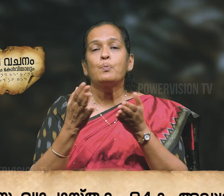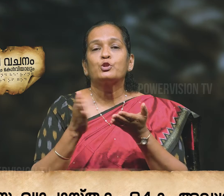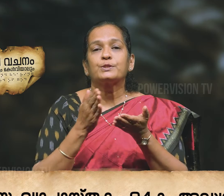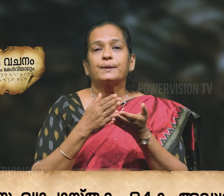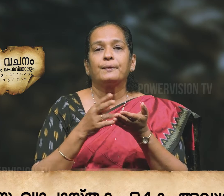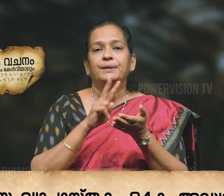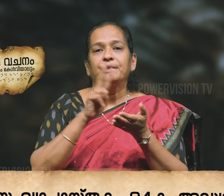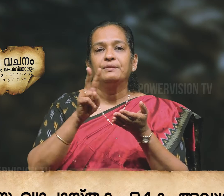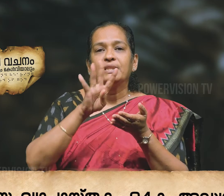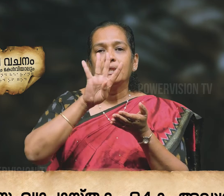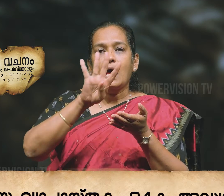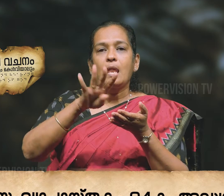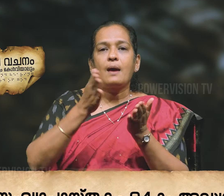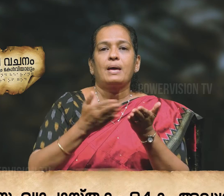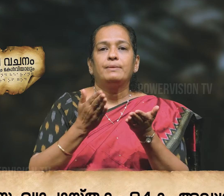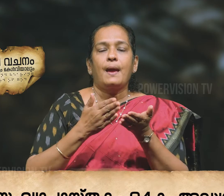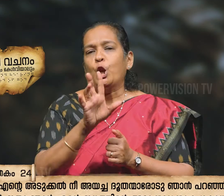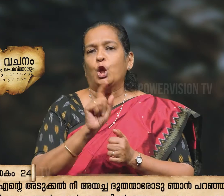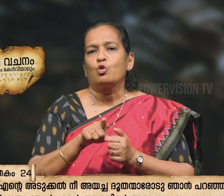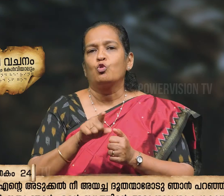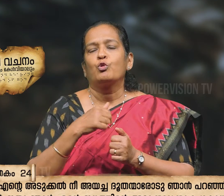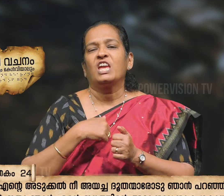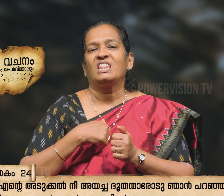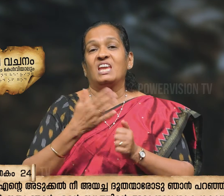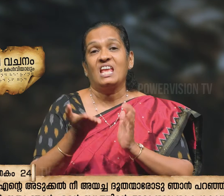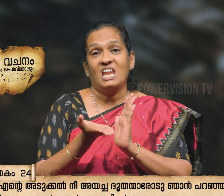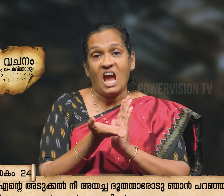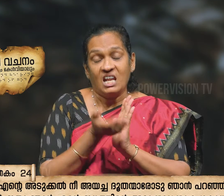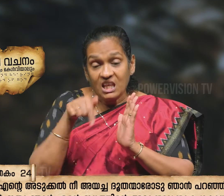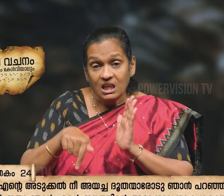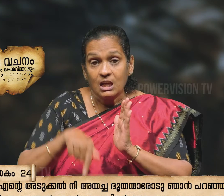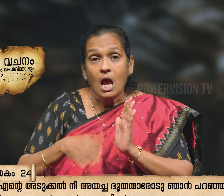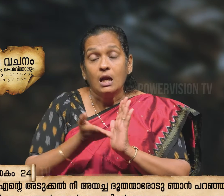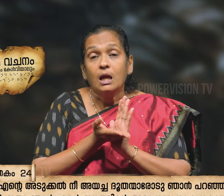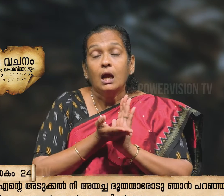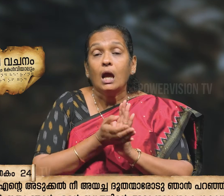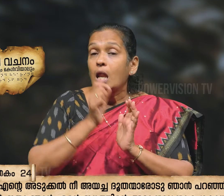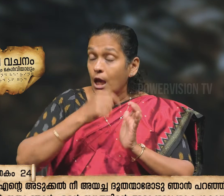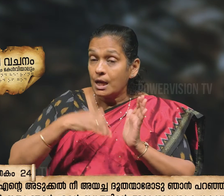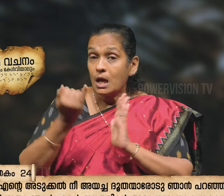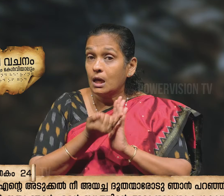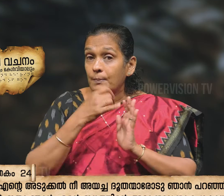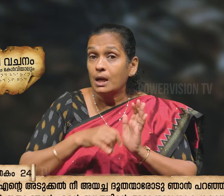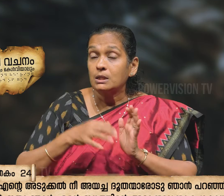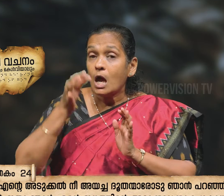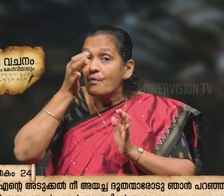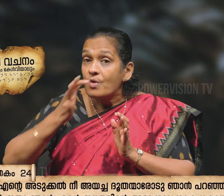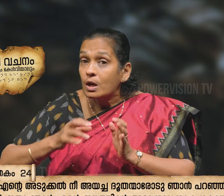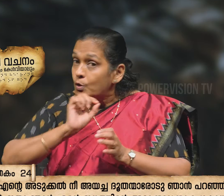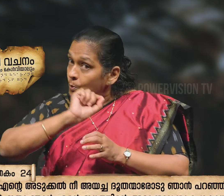സംഖ്യാപുസ്തകം 24 എന്ന് എന്റെ അടുക്കൽ നീ അയച്ച ദൂതന്മാരോട് ഞാൻ പറഞ്ഞില്ലയോ?